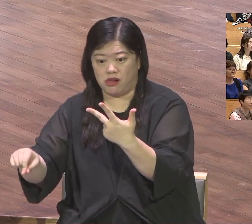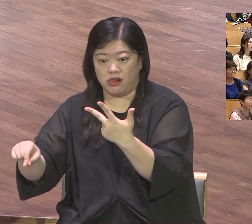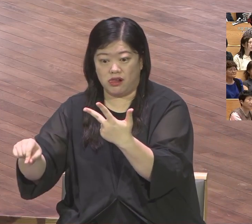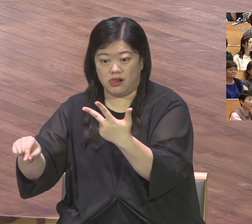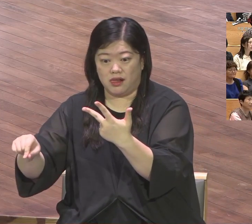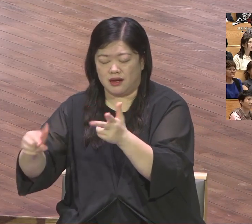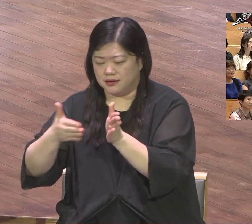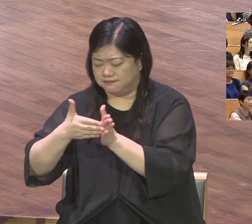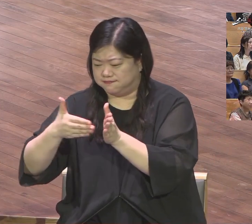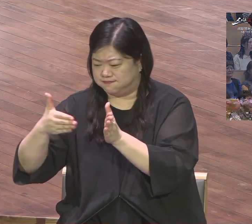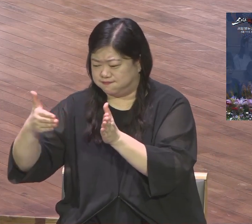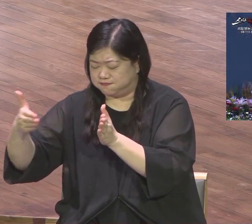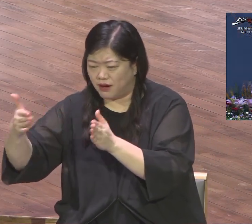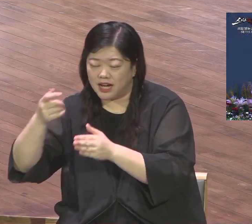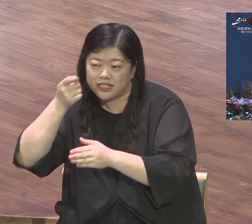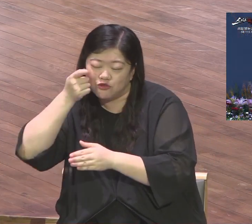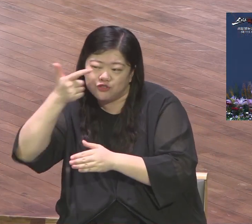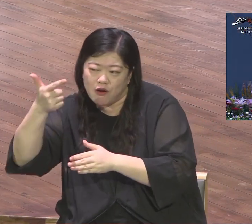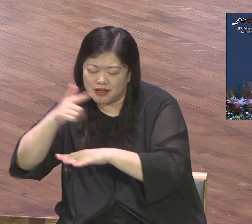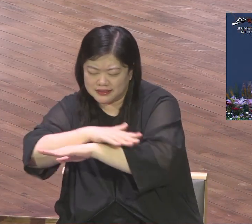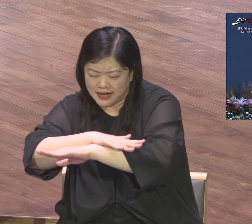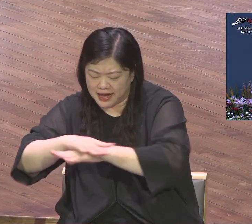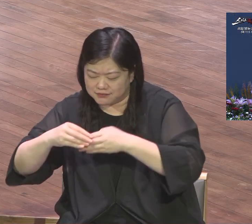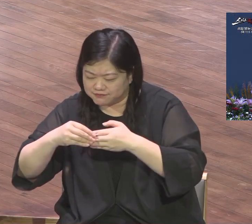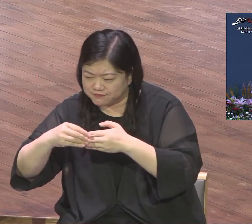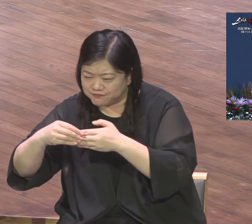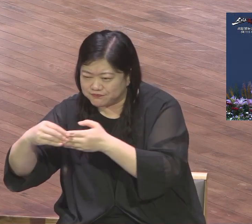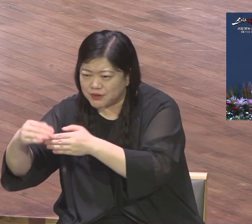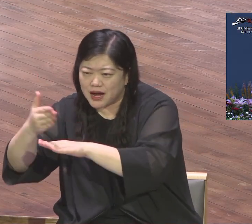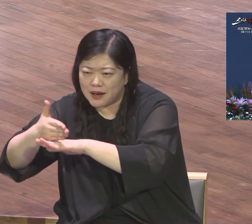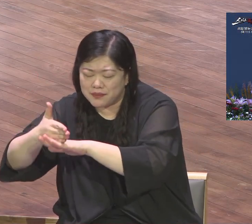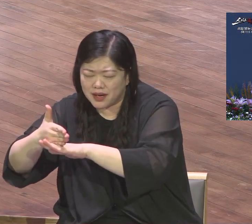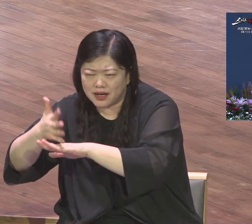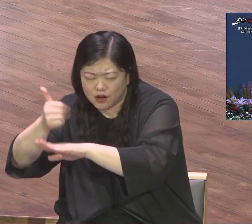감사를 이 딱 치를 쳐주거든요.